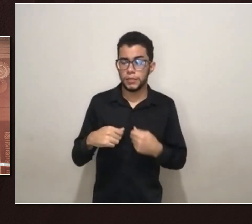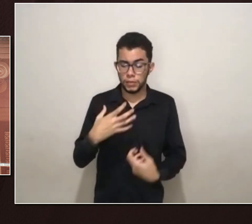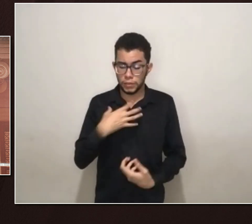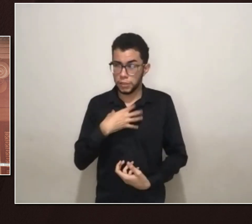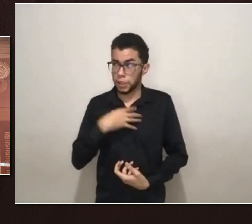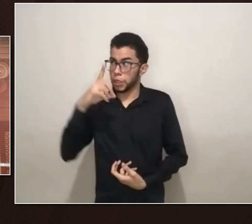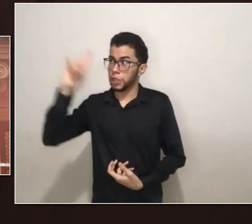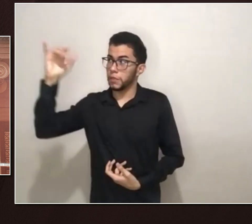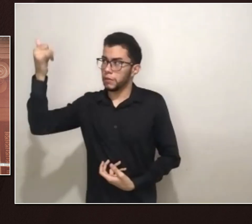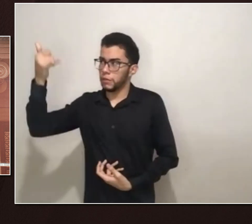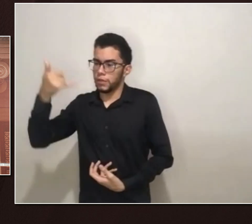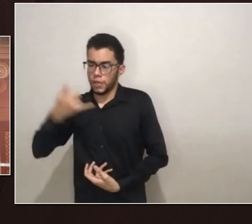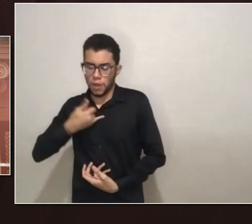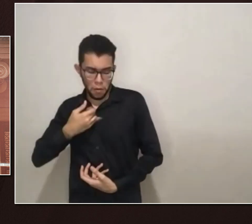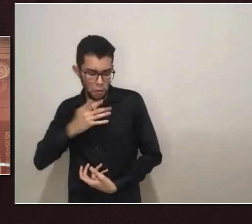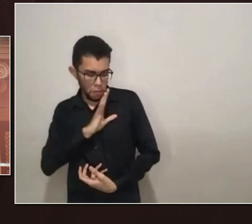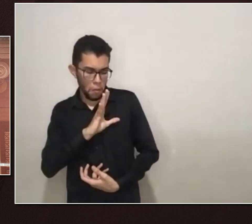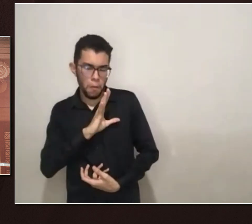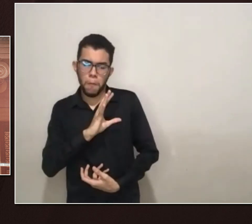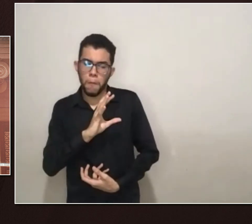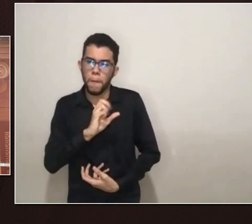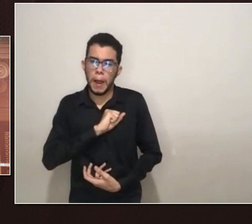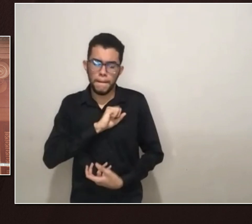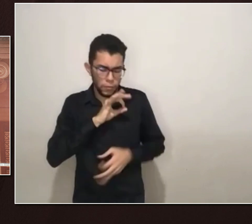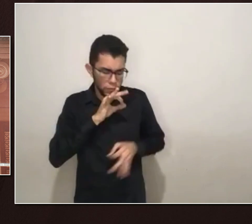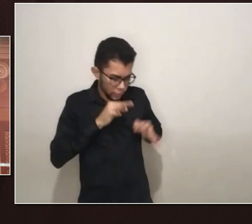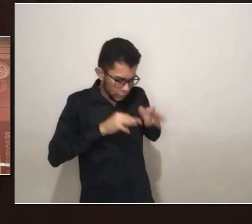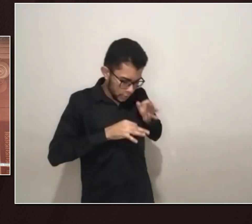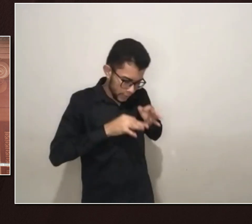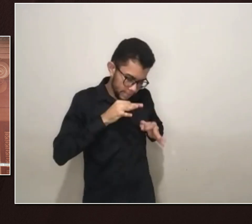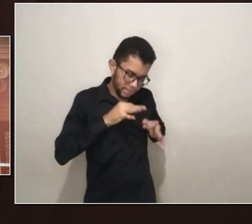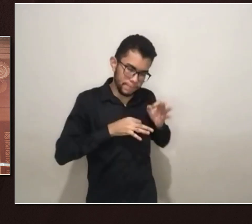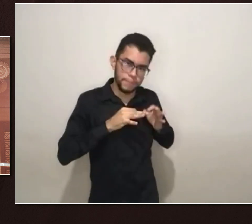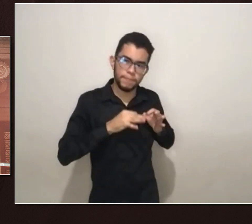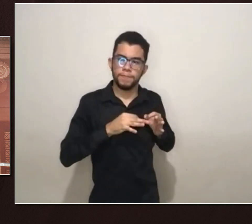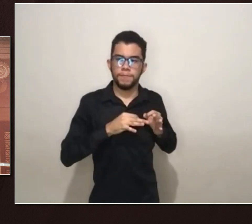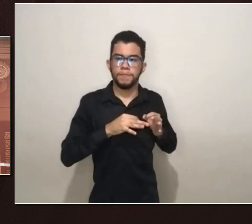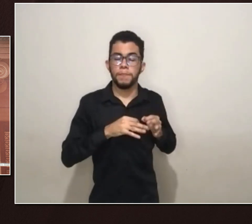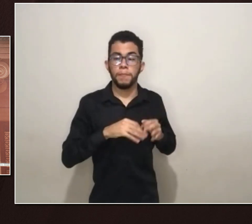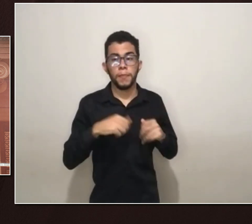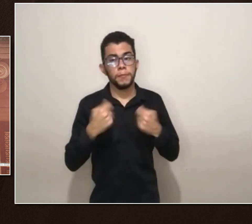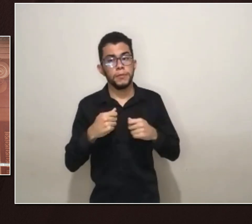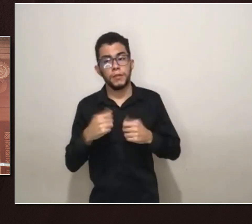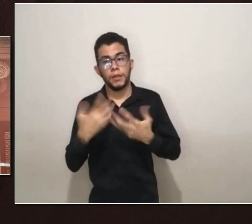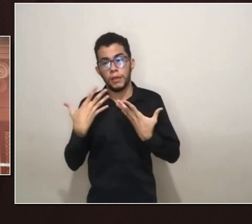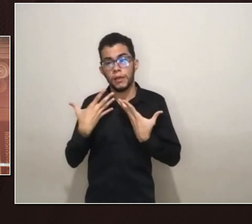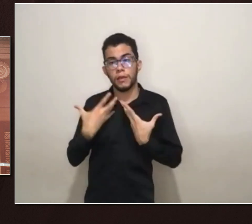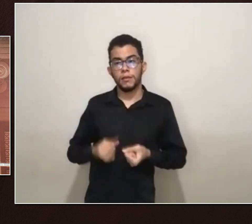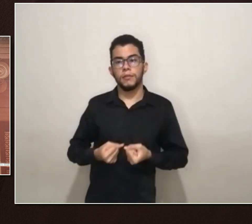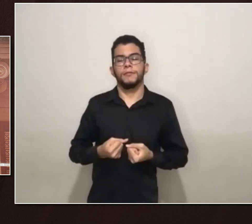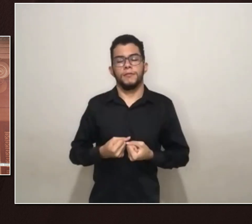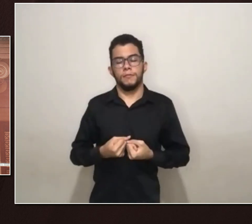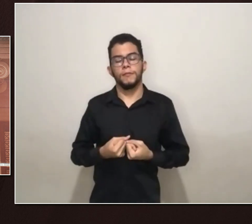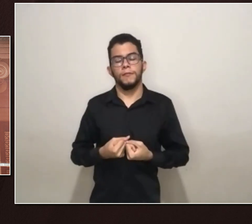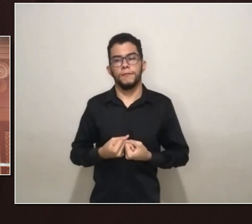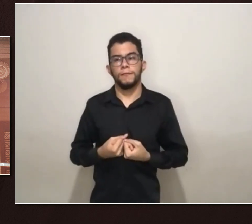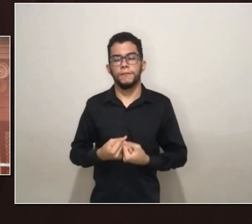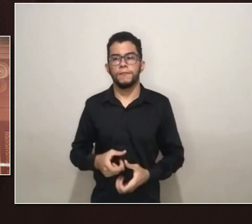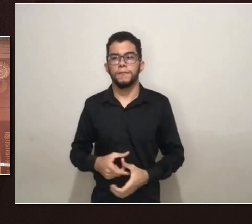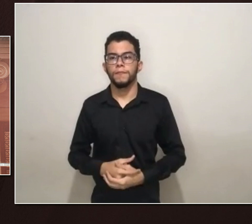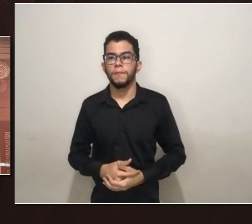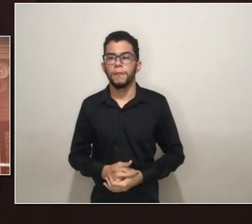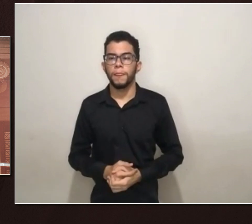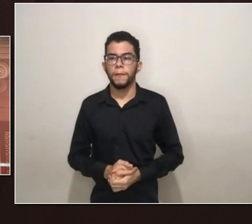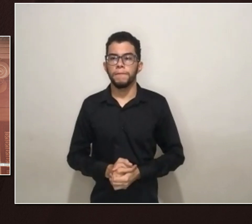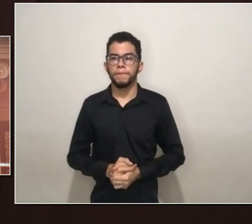Ele quer falar com você. Então, melhor cada um, né, a partir de agora, nós temos, né, bastante serenidade